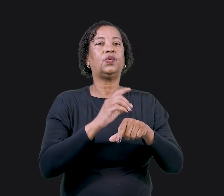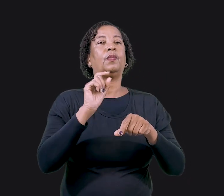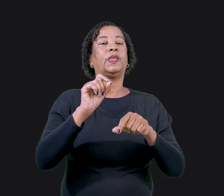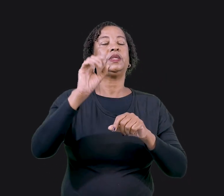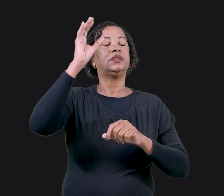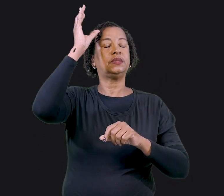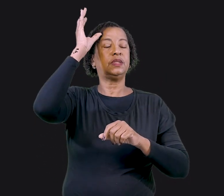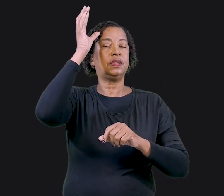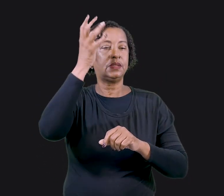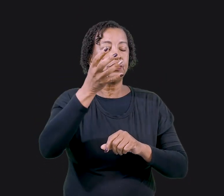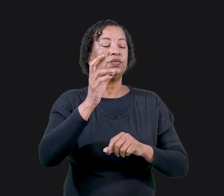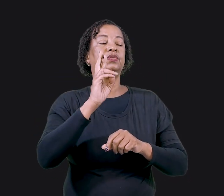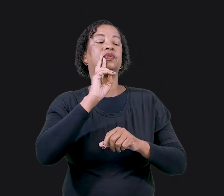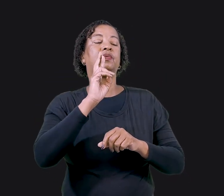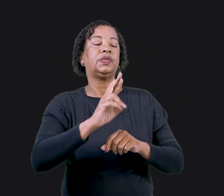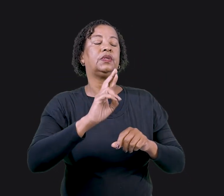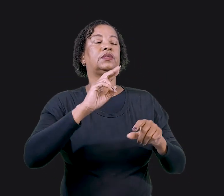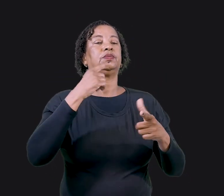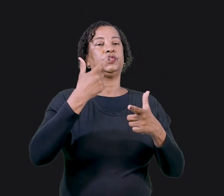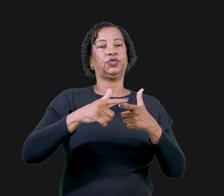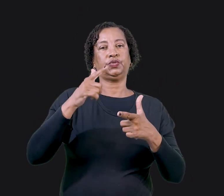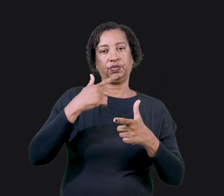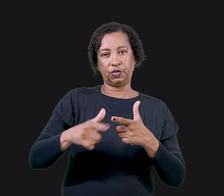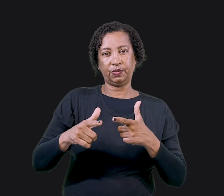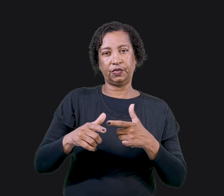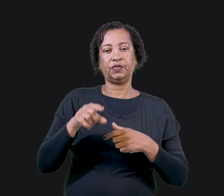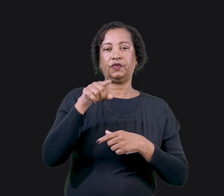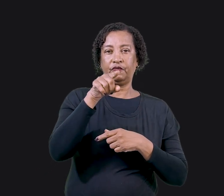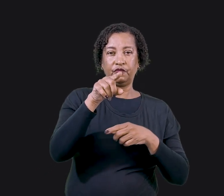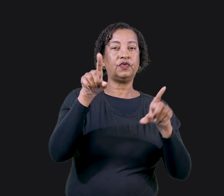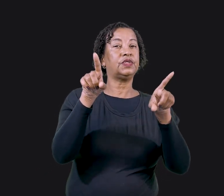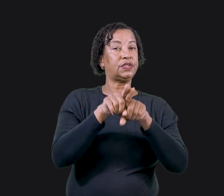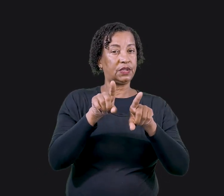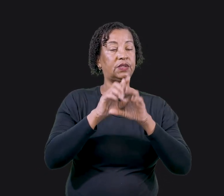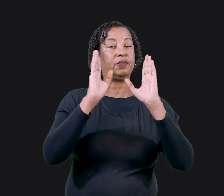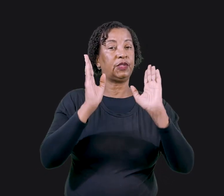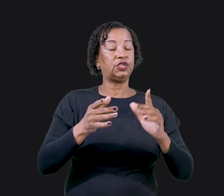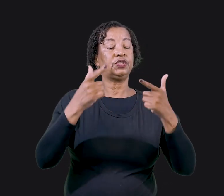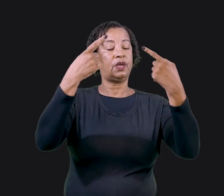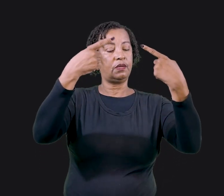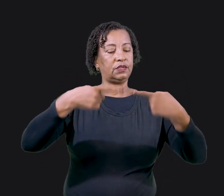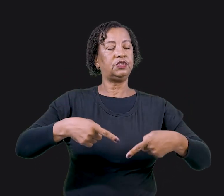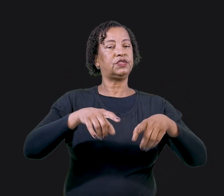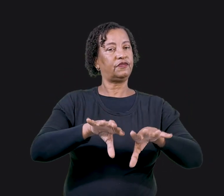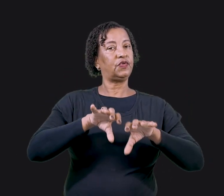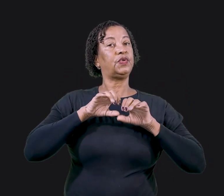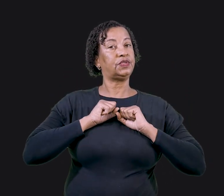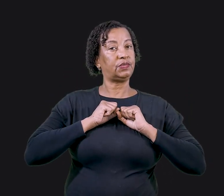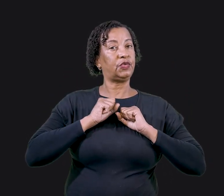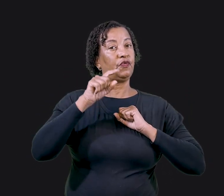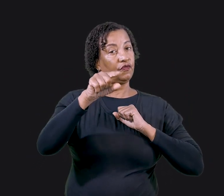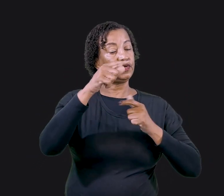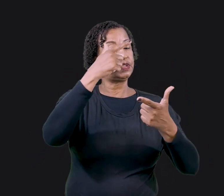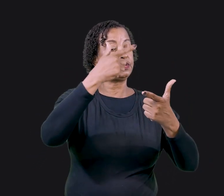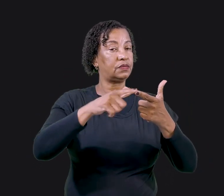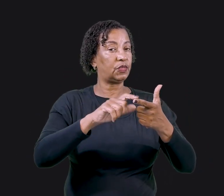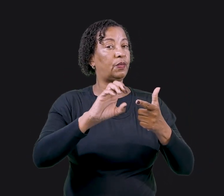da resposta para todos os problemas. Você também recebeu esse desafio. Você é parte do problema ou parte da solução,